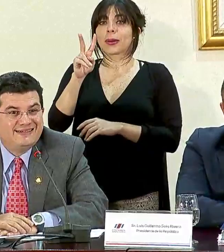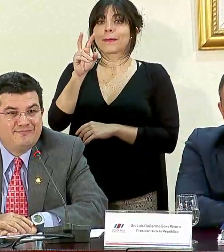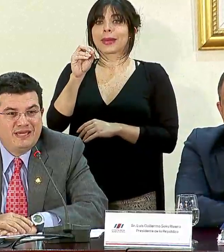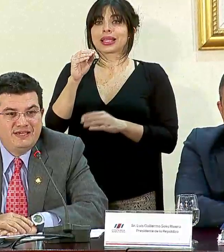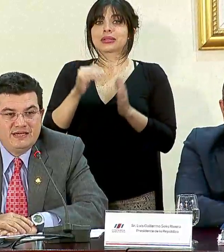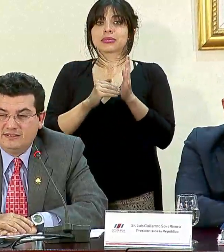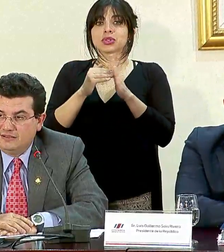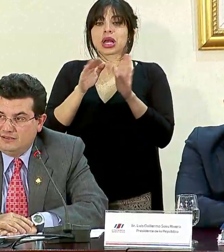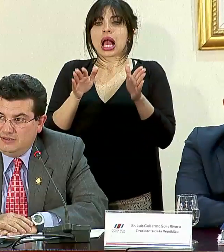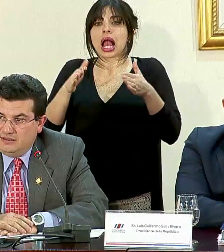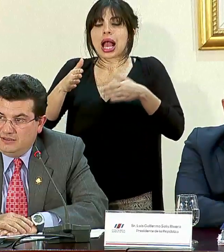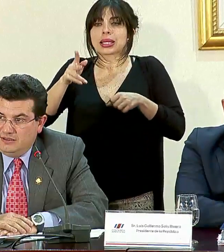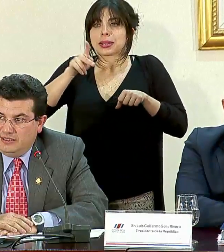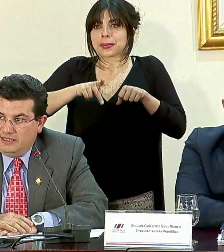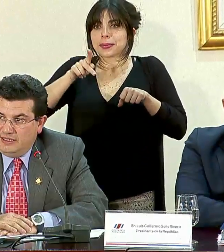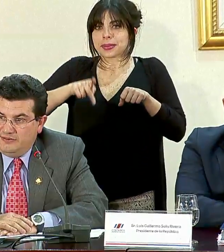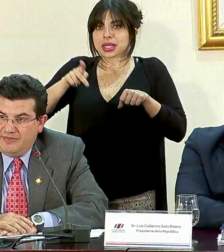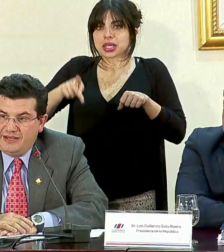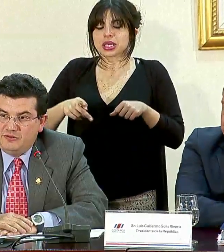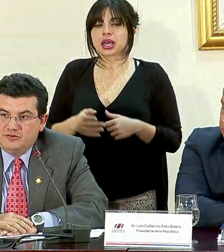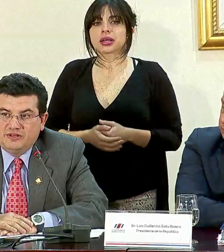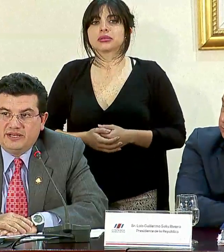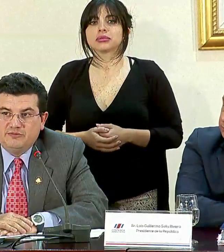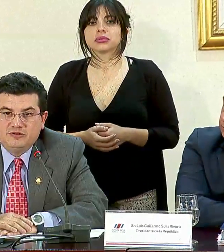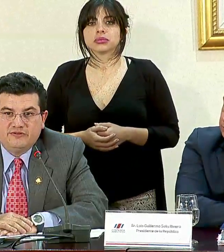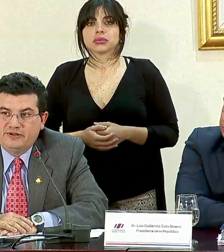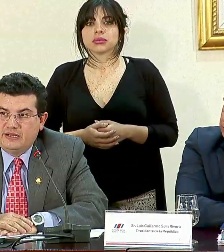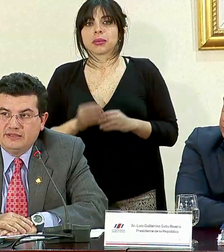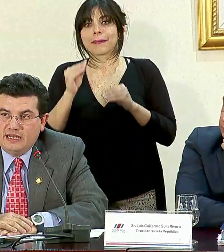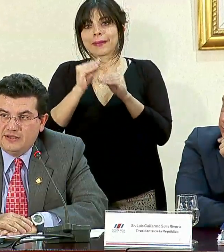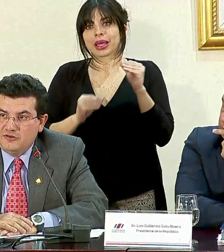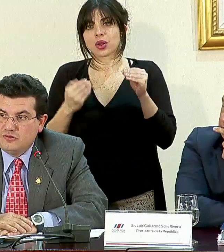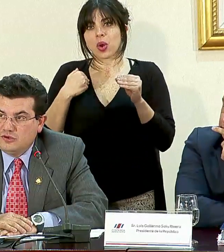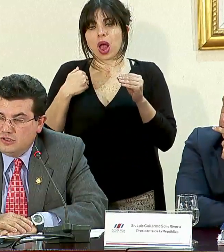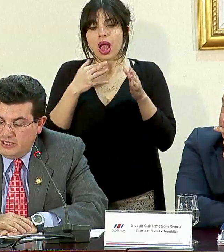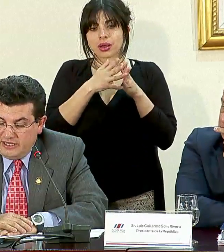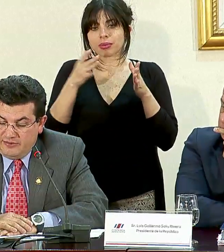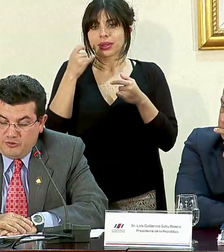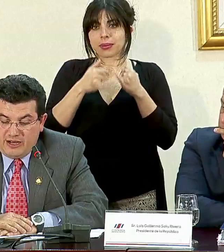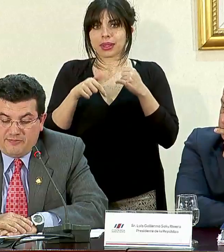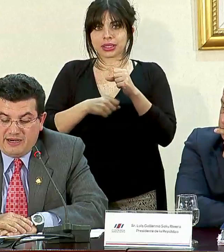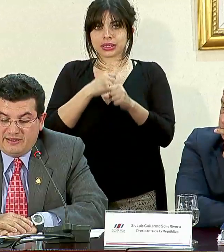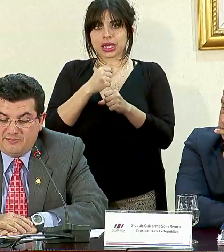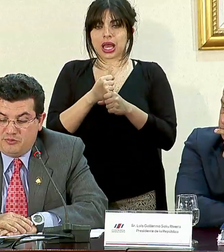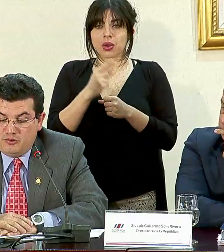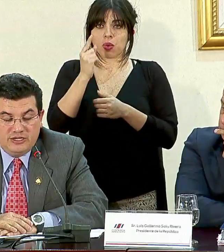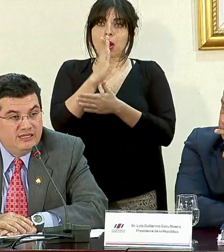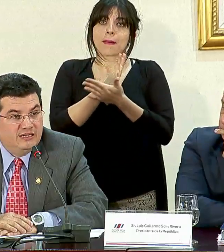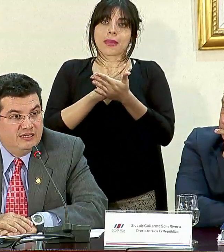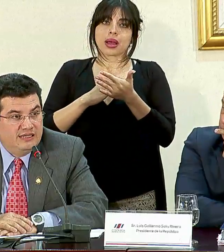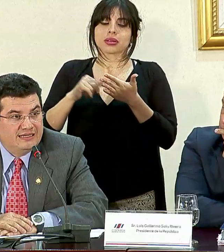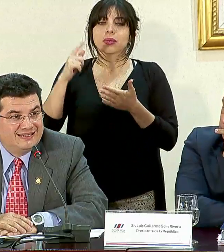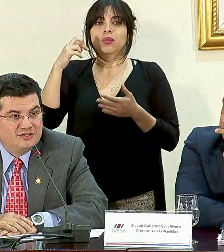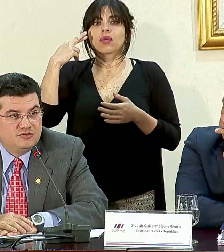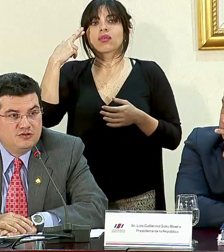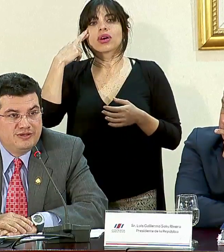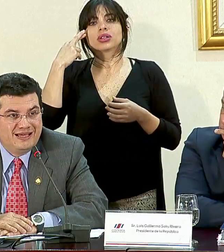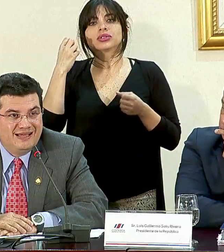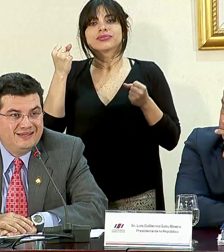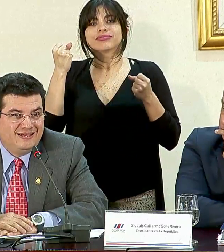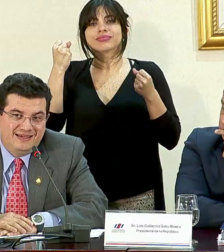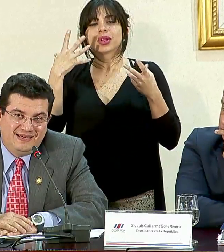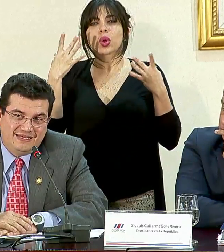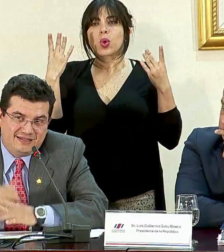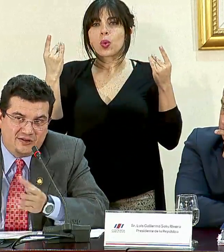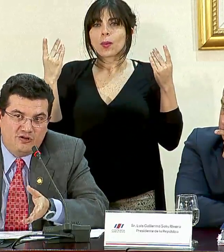de cajas de piña, menos tendremos al final del año, en buena parte por el exceso de